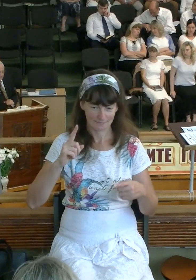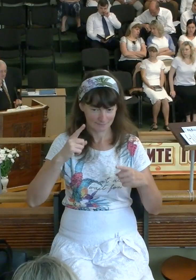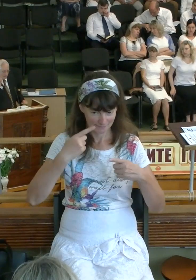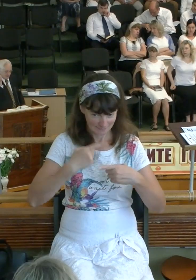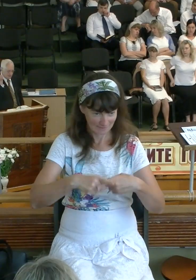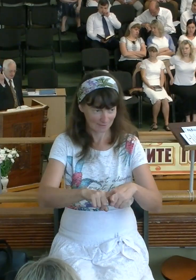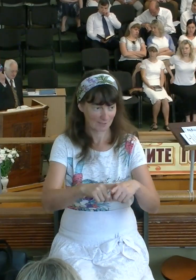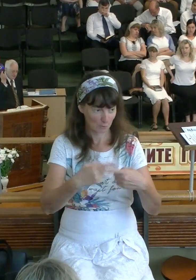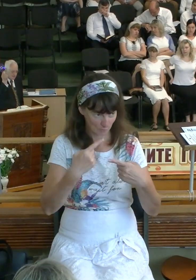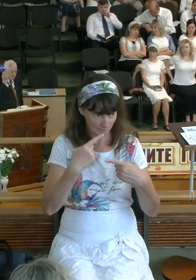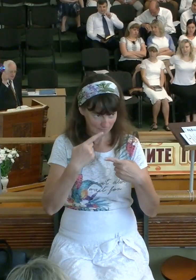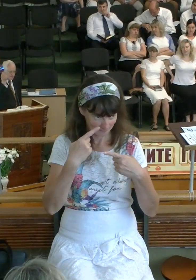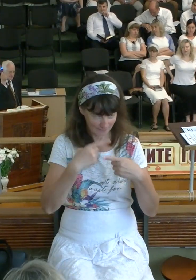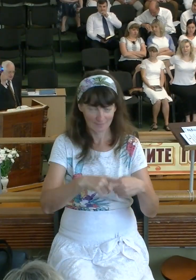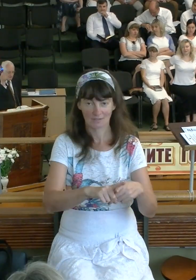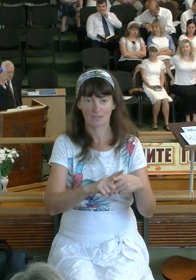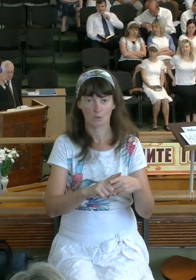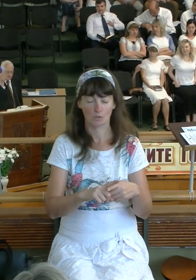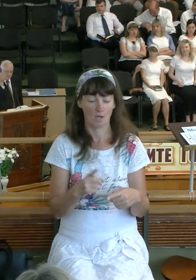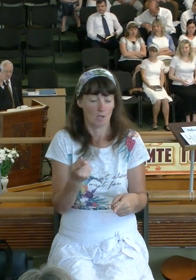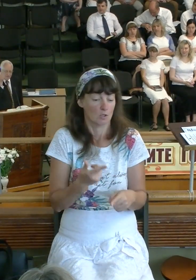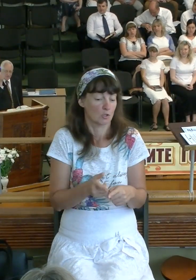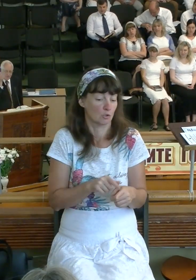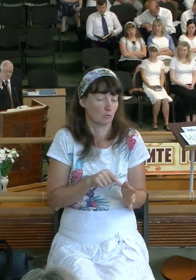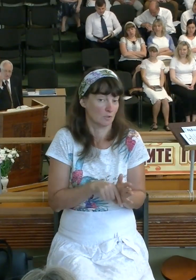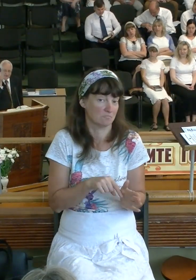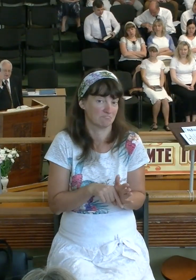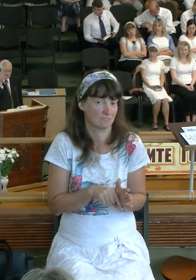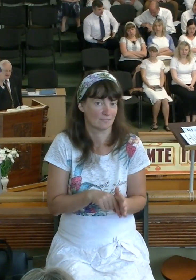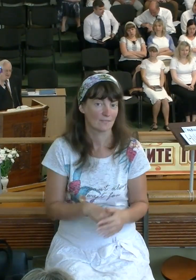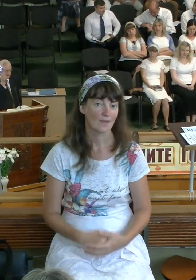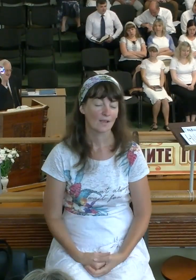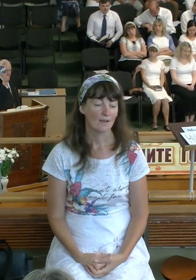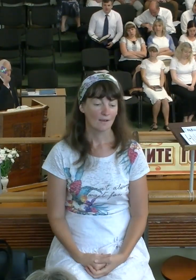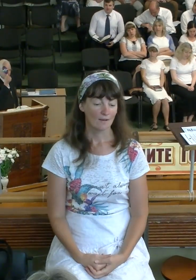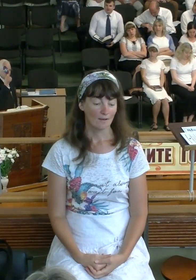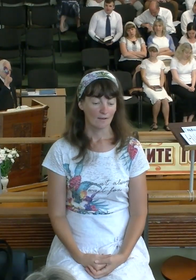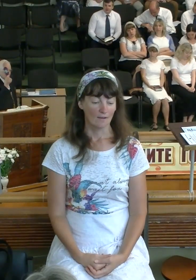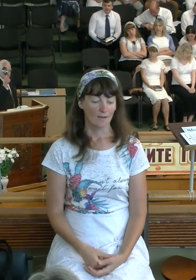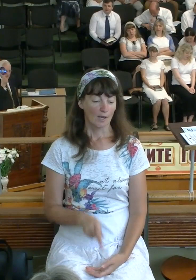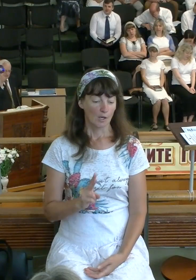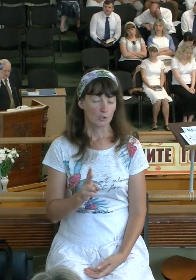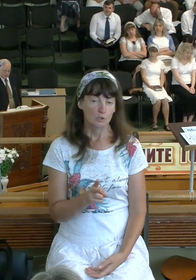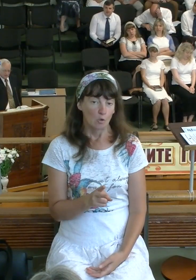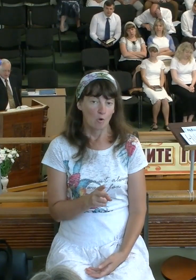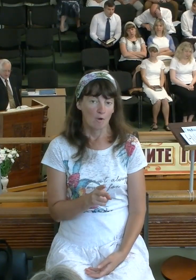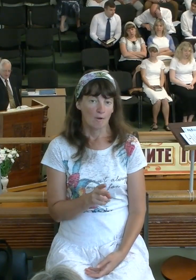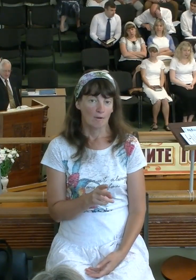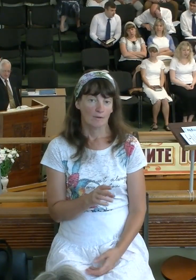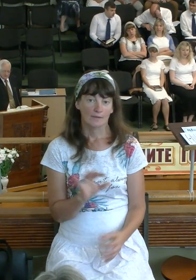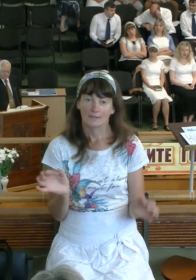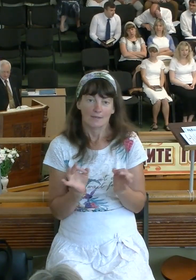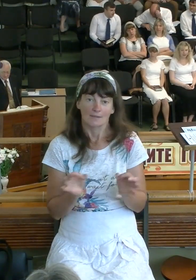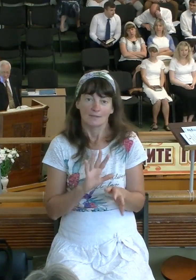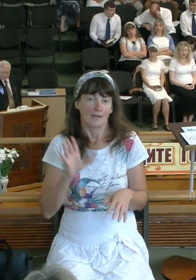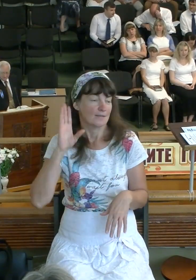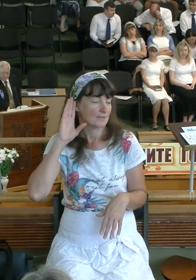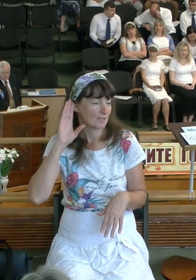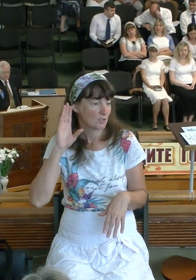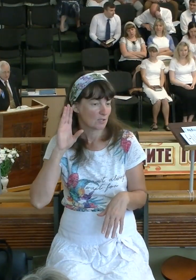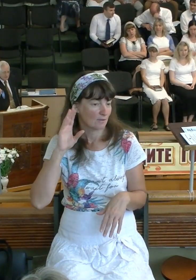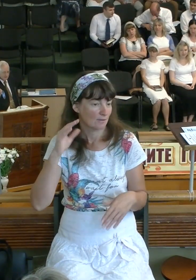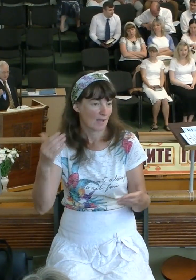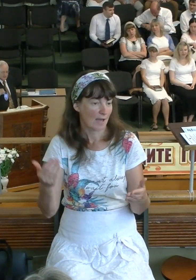дела, что это такое? Поднимите руку, кто никогда не слыхал, не знает, что это такое.